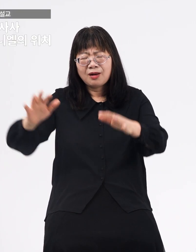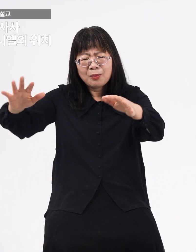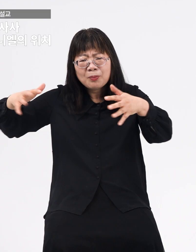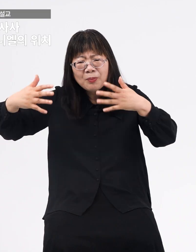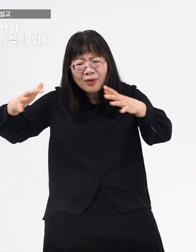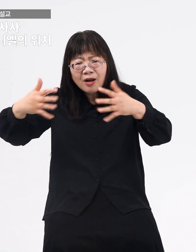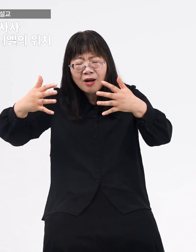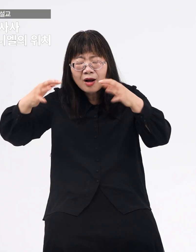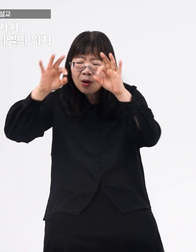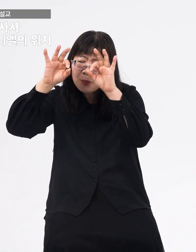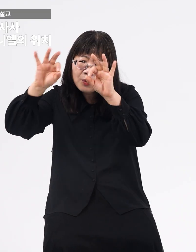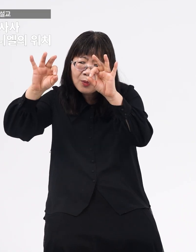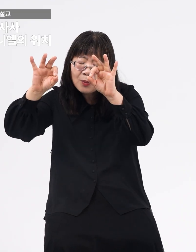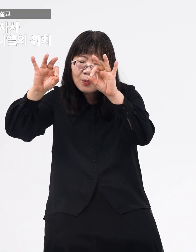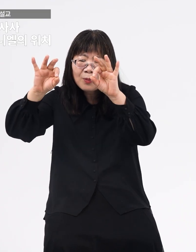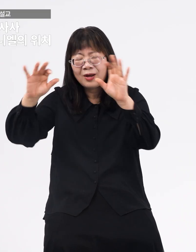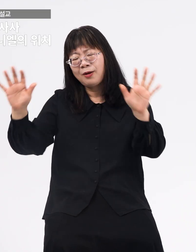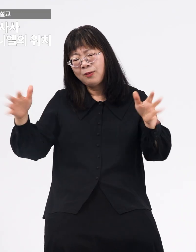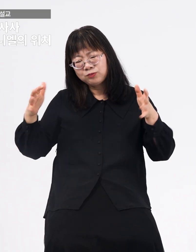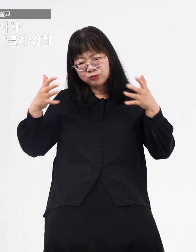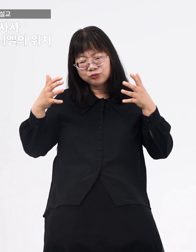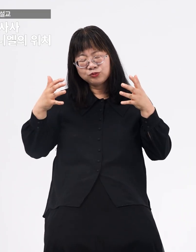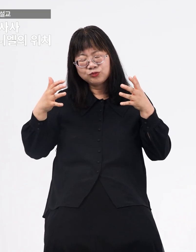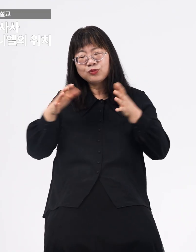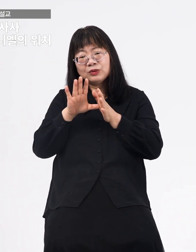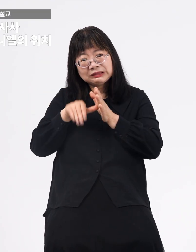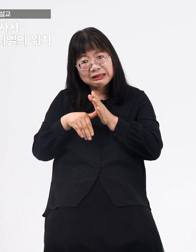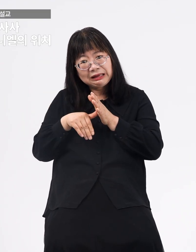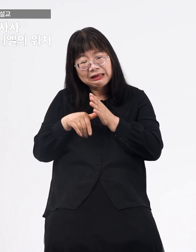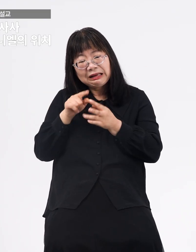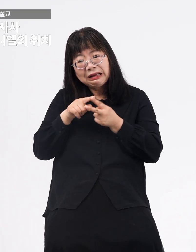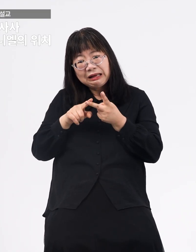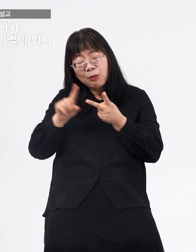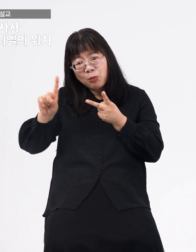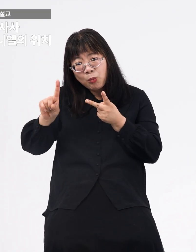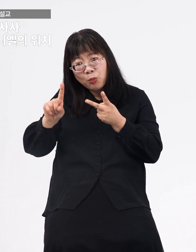바람을 보고입니까? 바람이 불물옵니까?